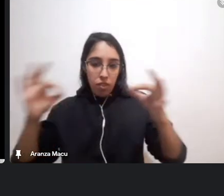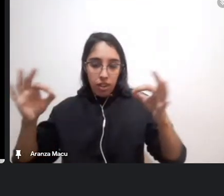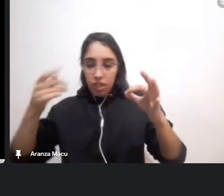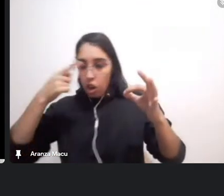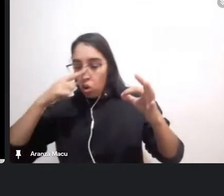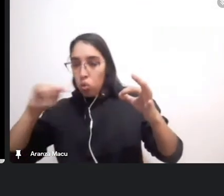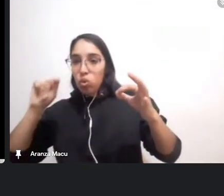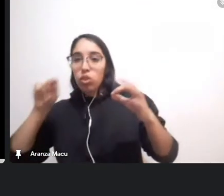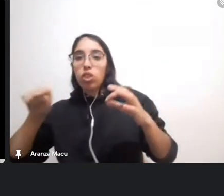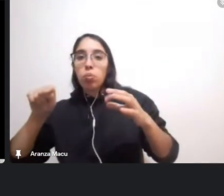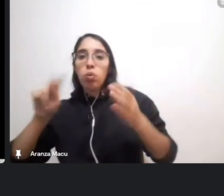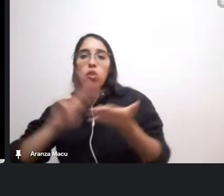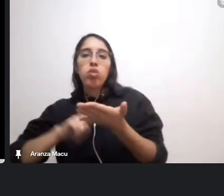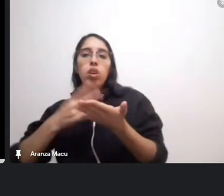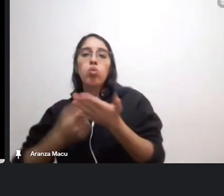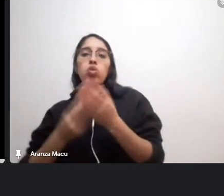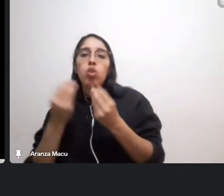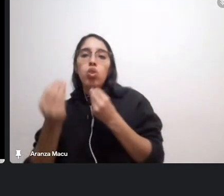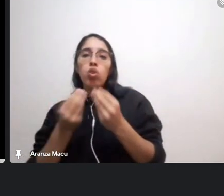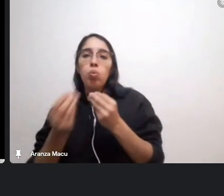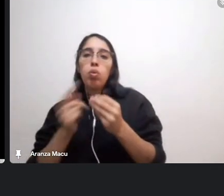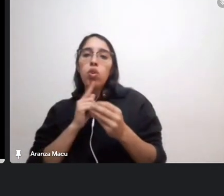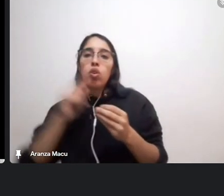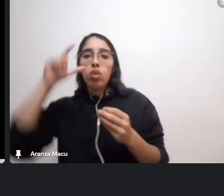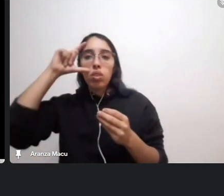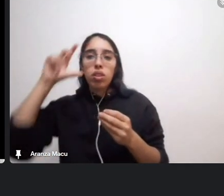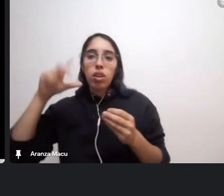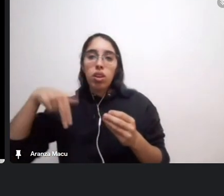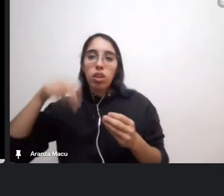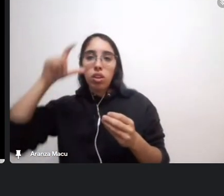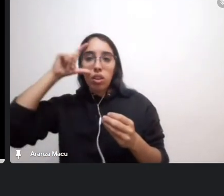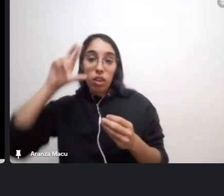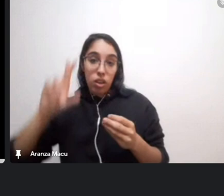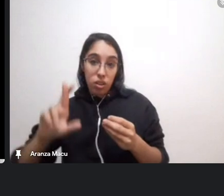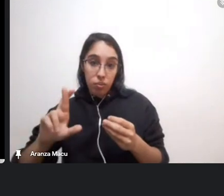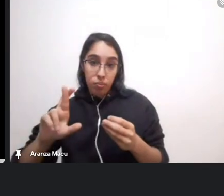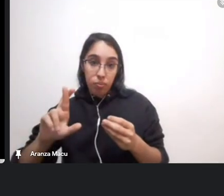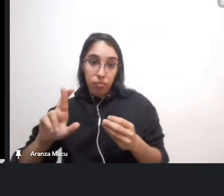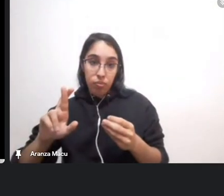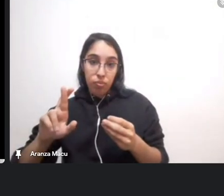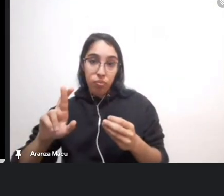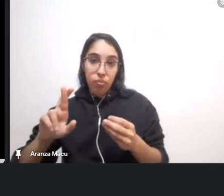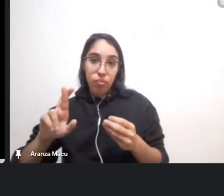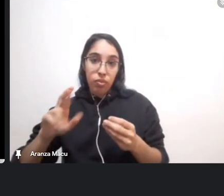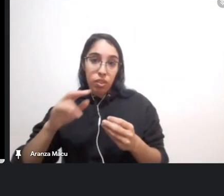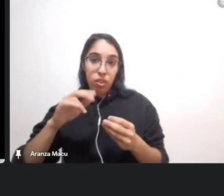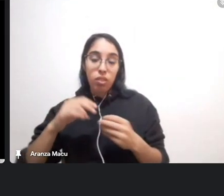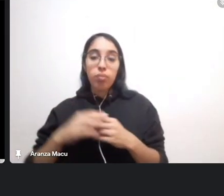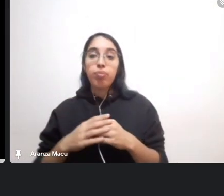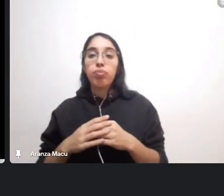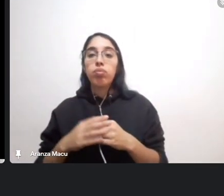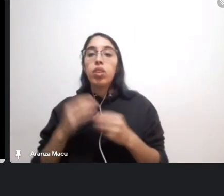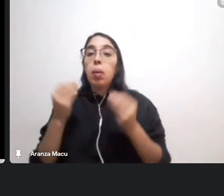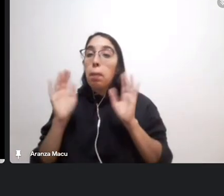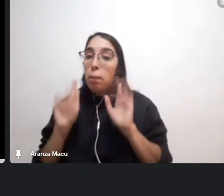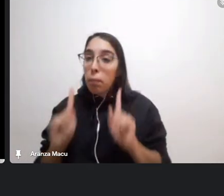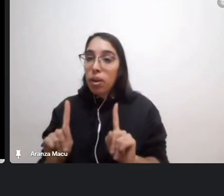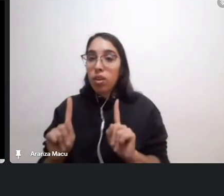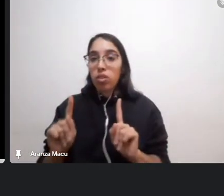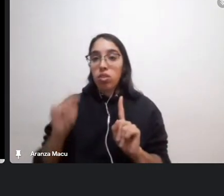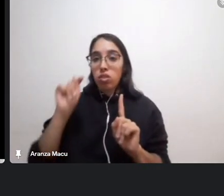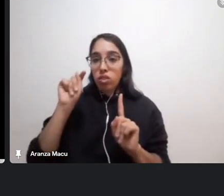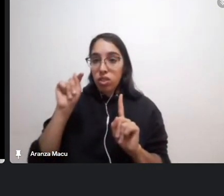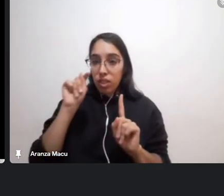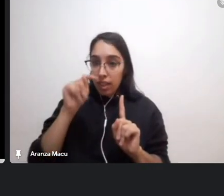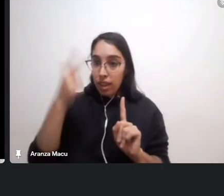tener. Pero si está funcionando como auxiliar, o sea, está acompañando a otro verbo que tiene,